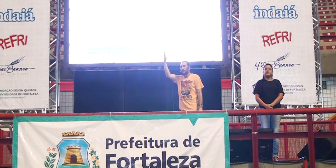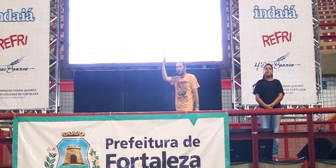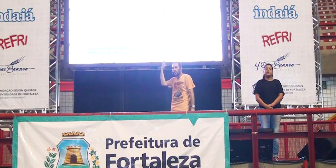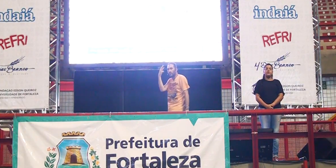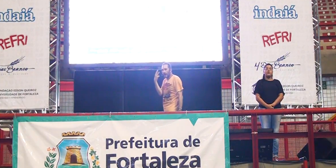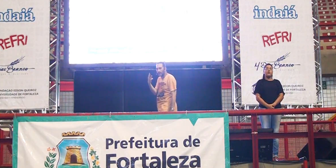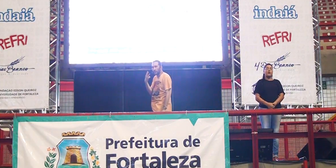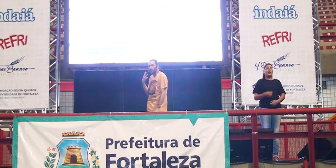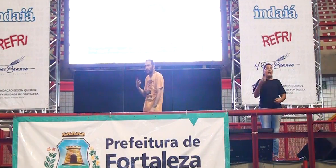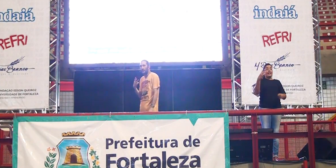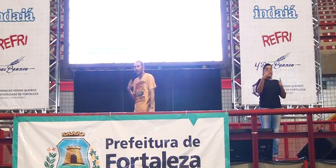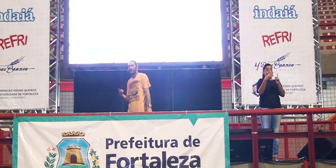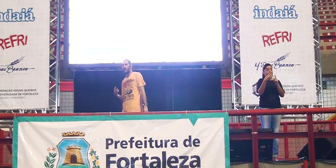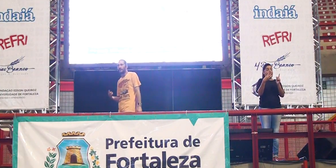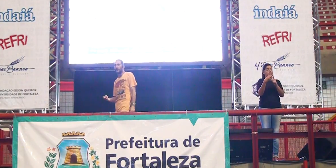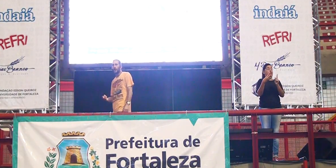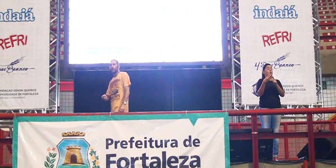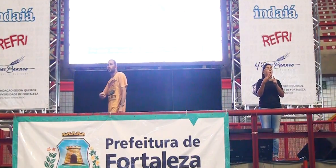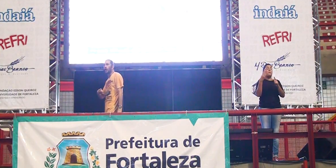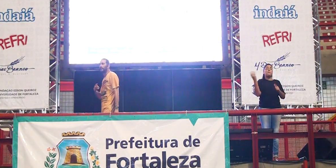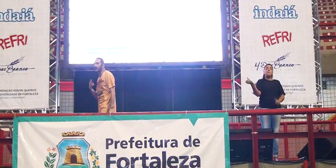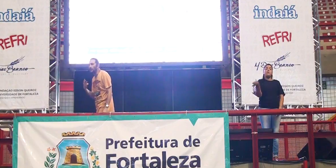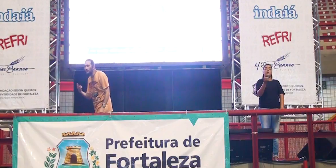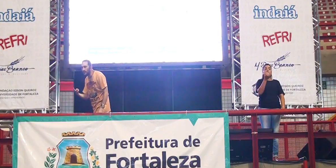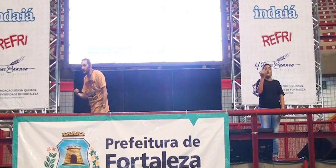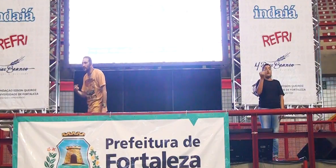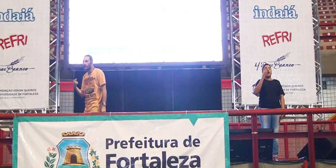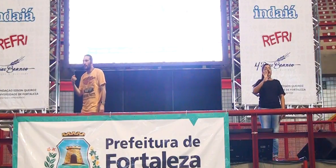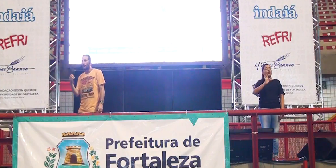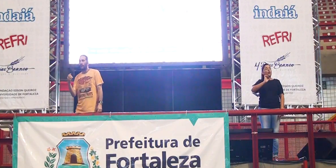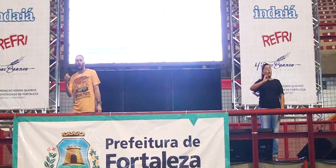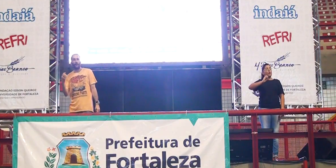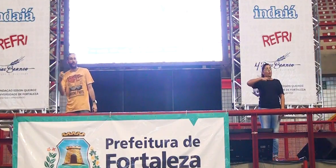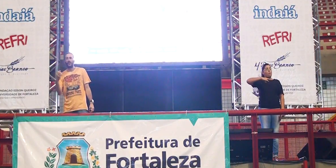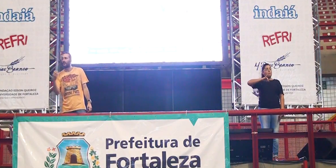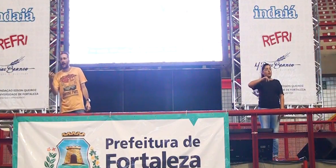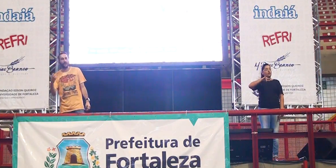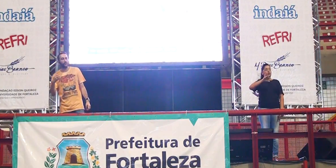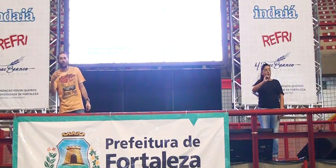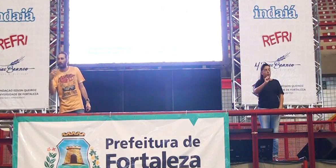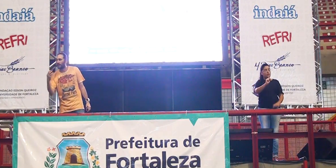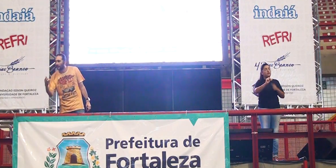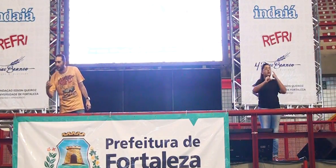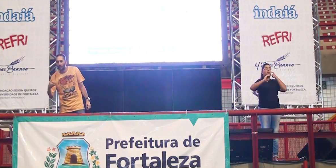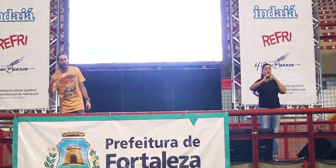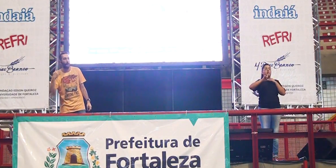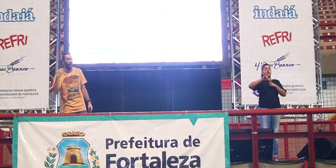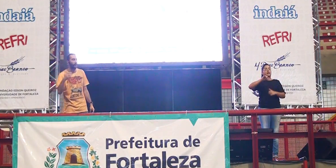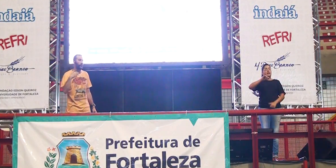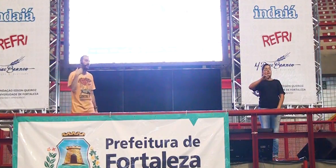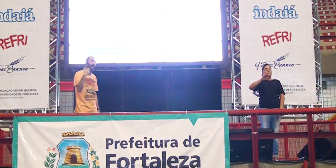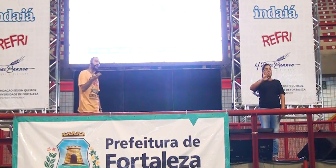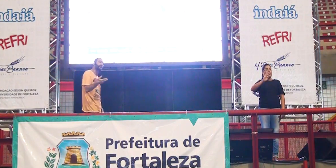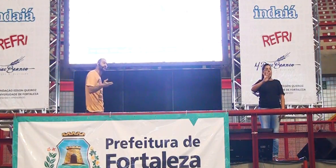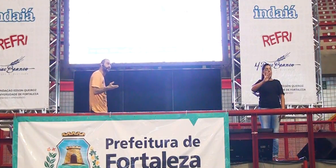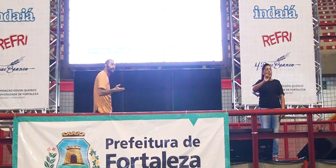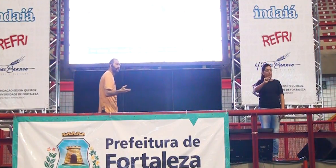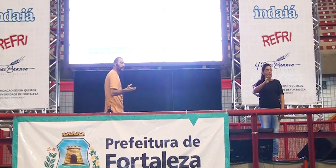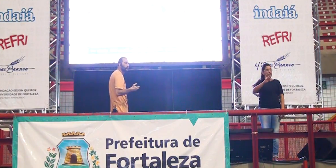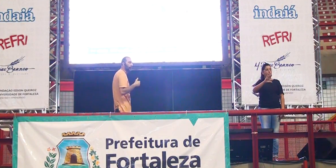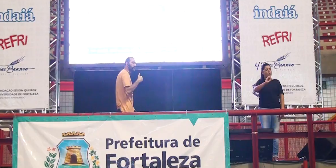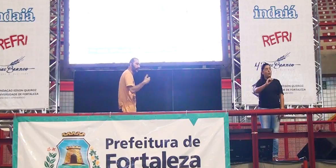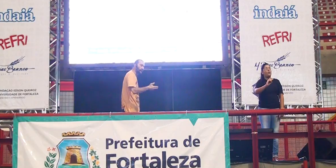Terceiro e último assunto importante, domínios climáticos, domínios